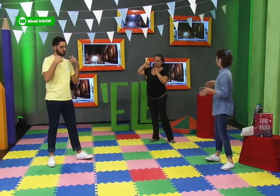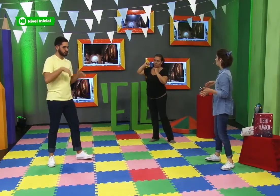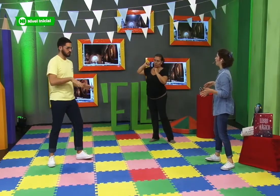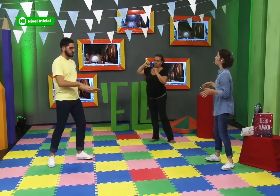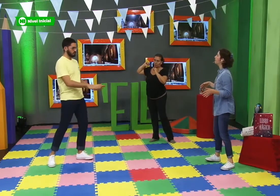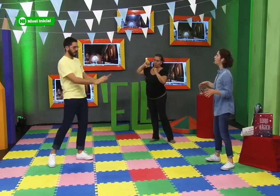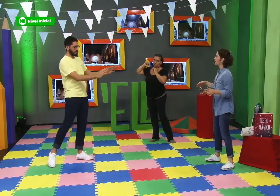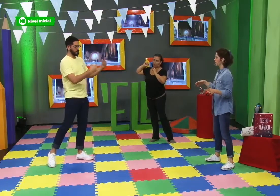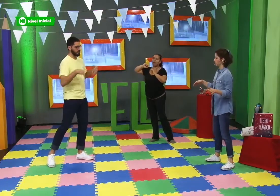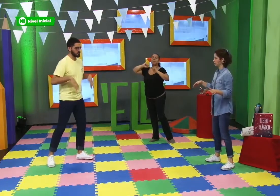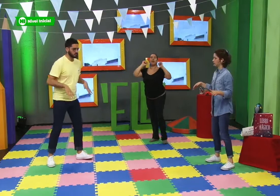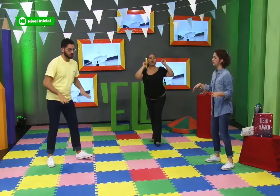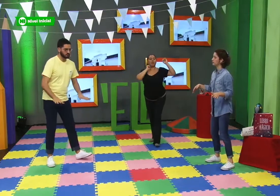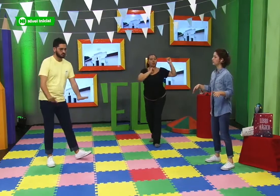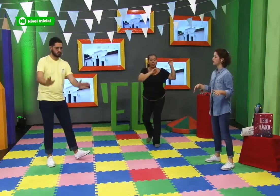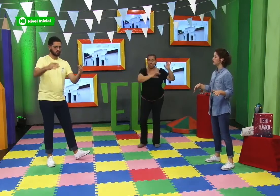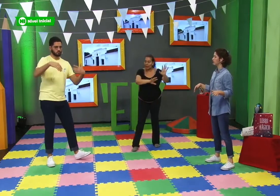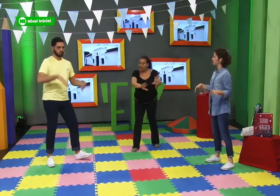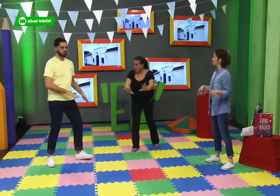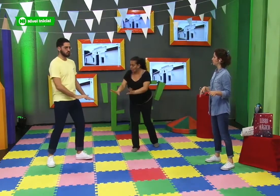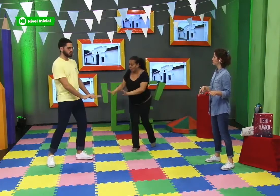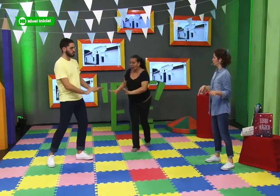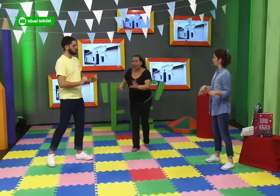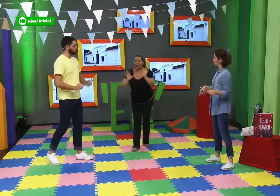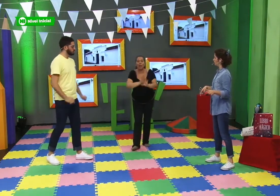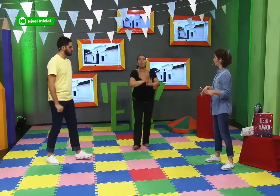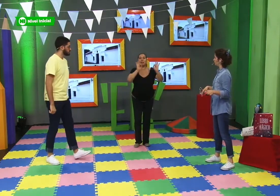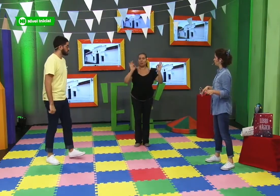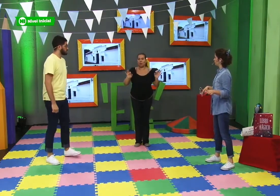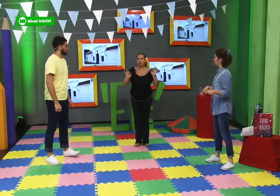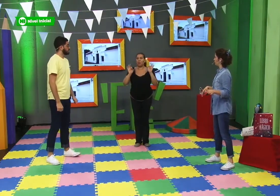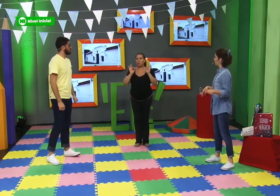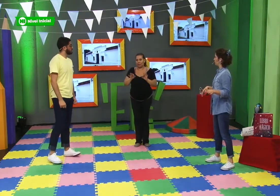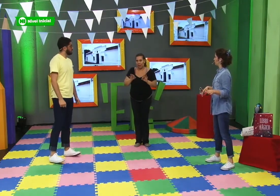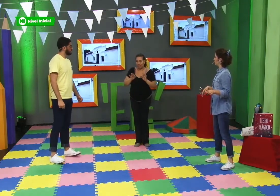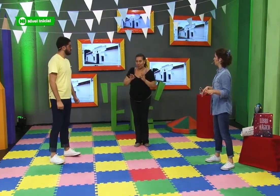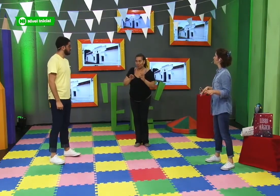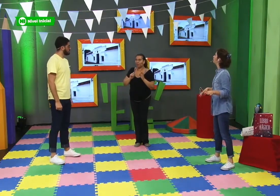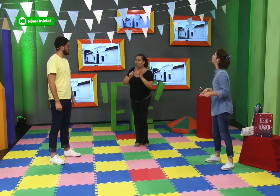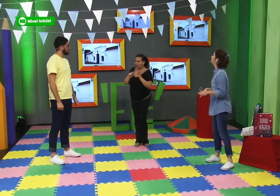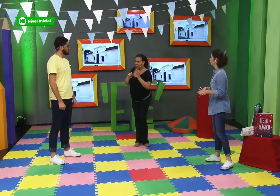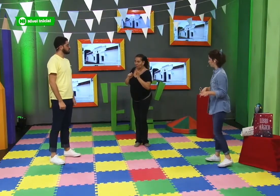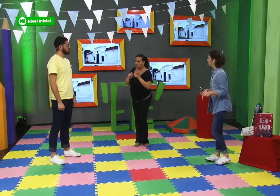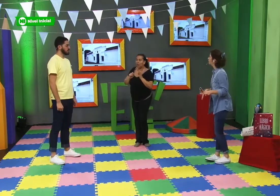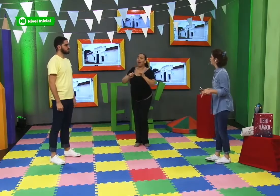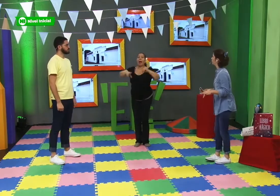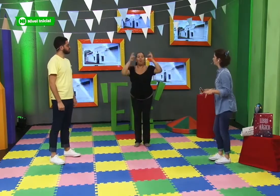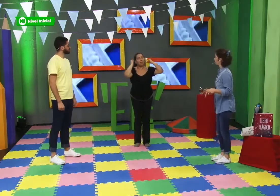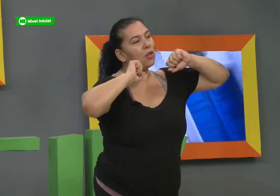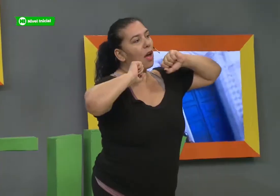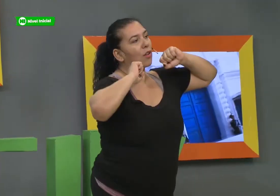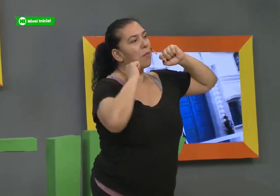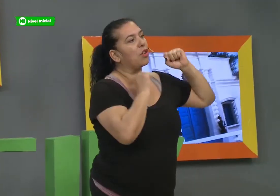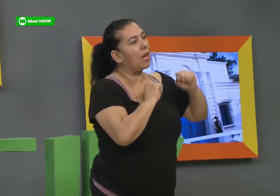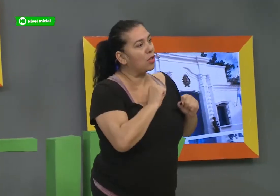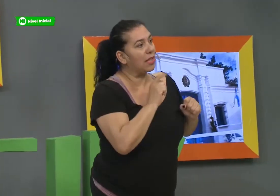personas. Bien. ¿Sí? Entonces, ¿qué vamos a trabajar? Desplazamientos espaciales. ¿Está? Sí. A ver